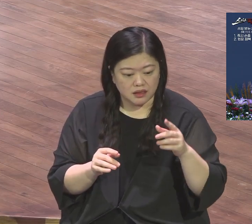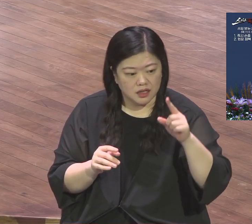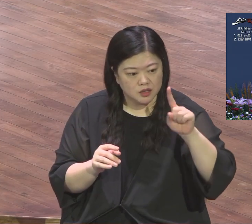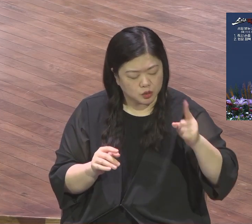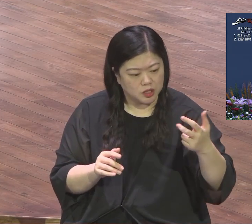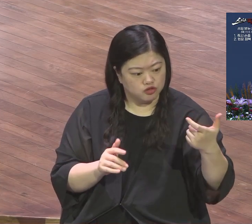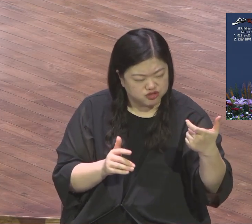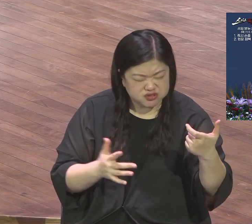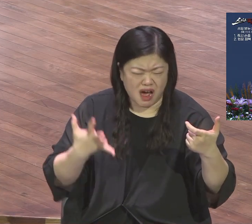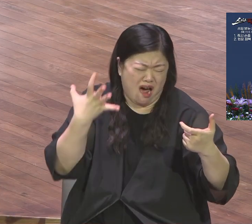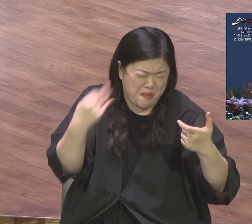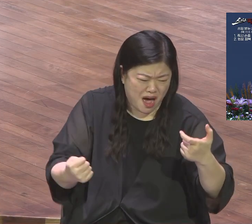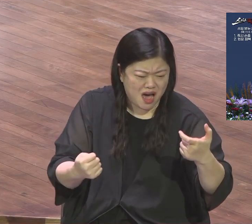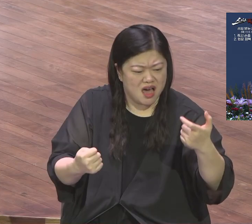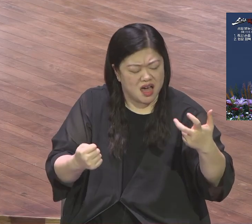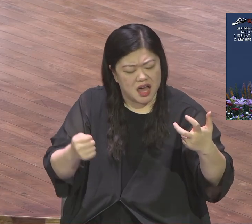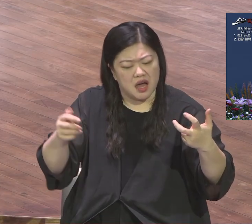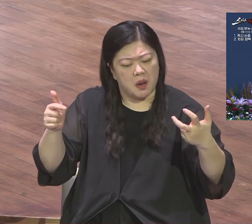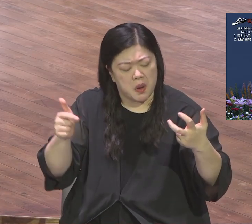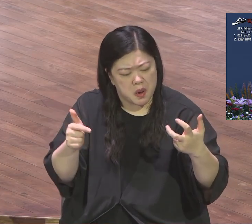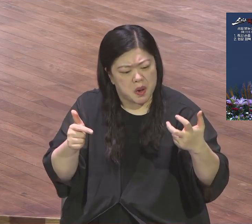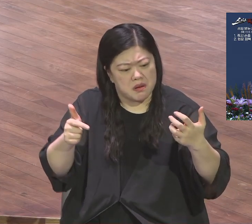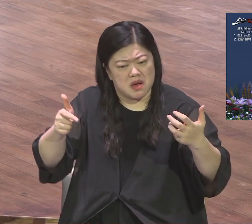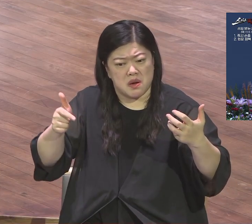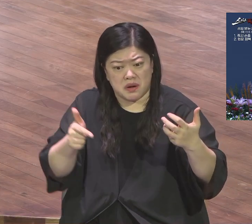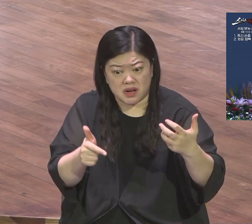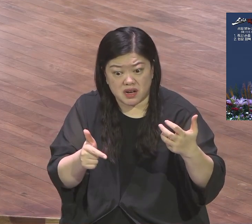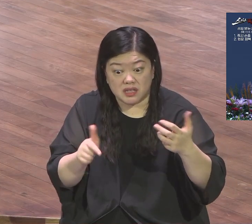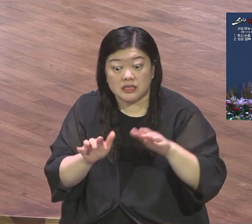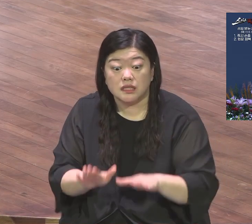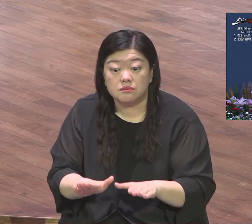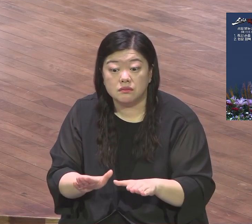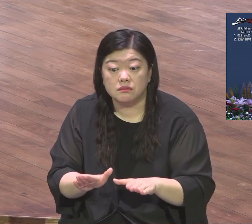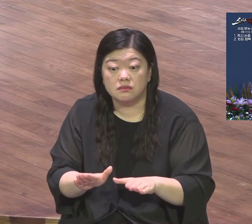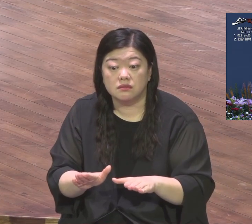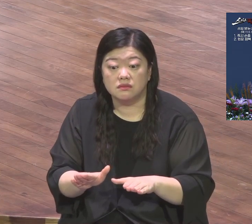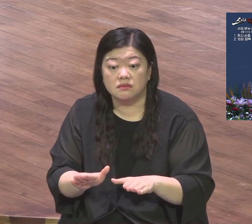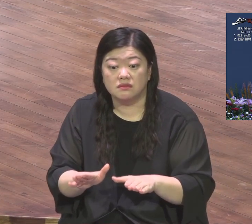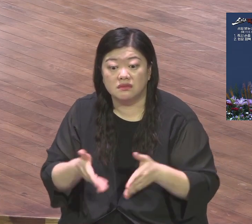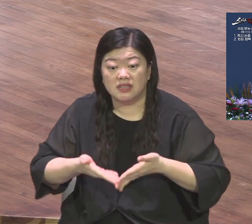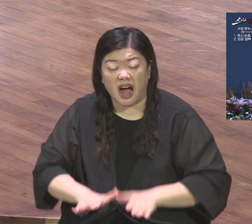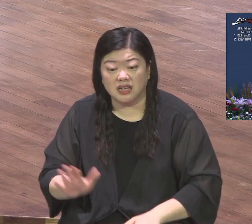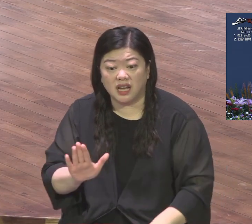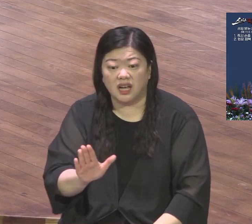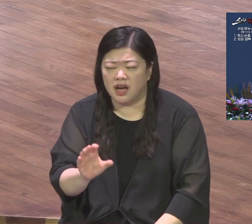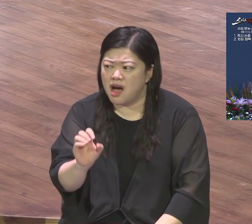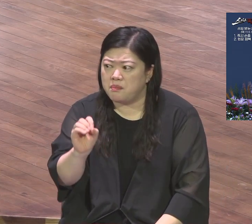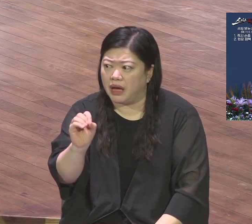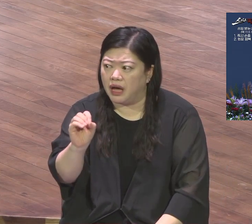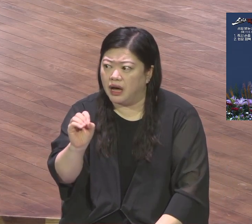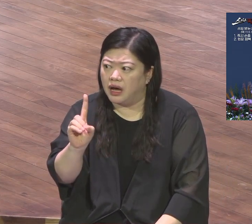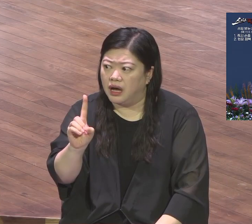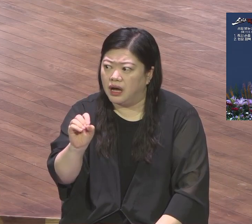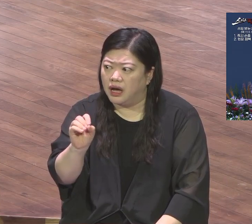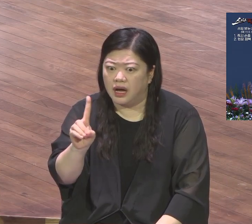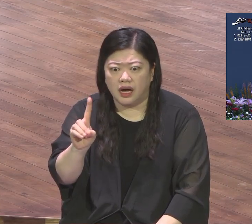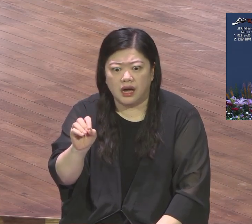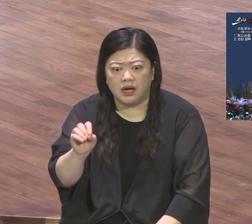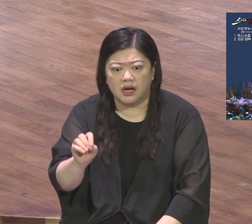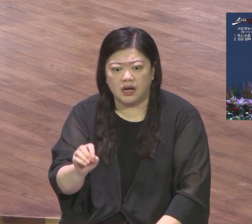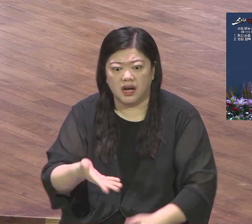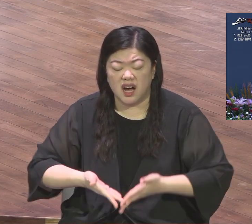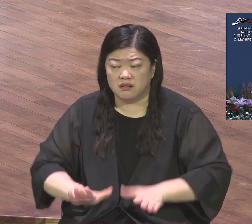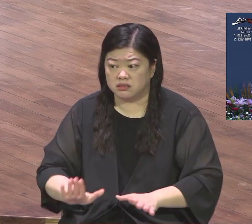자, 지금 상황은 완전히 바뀌었어. 워낙 아이를 안 낳으니까 하나만 아니라 아예